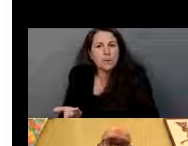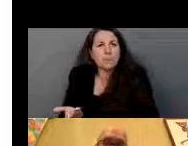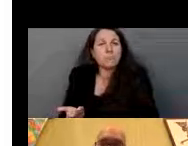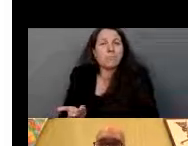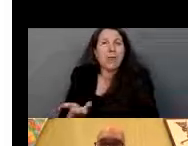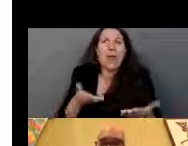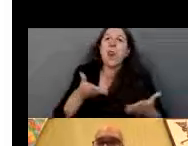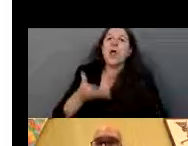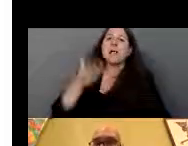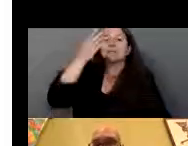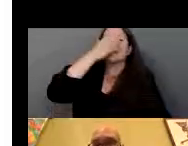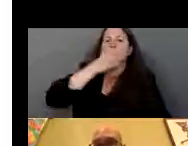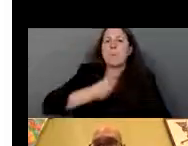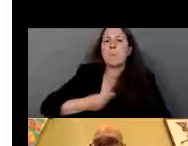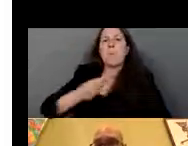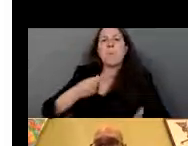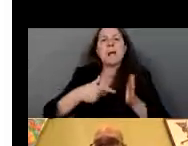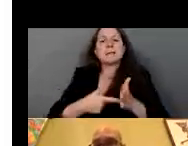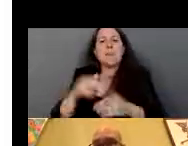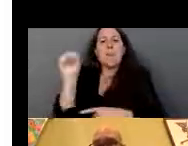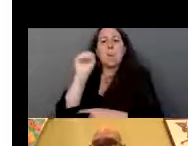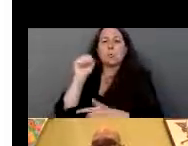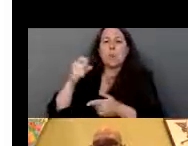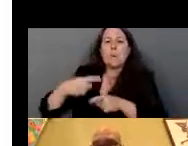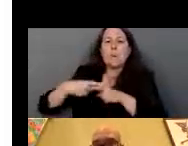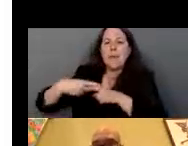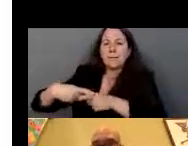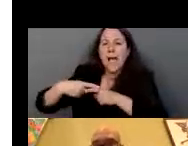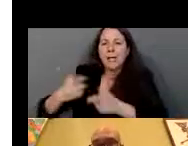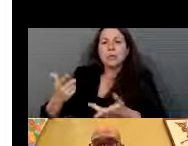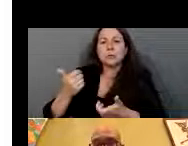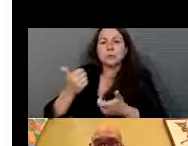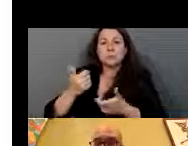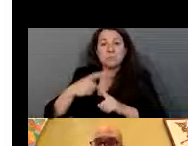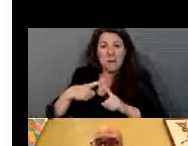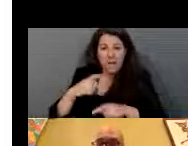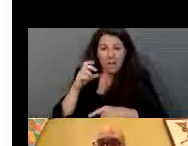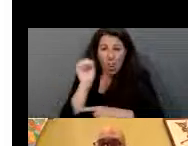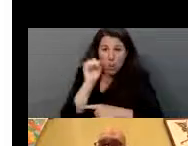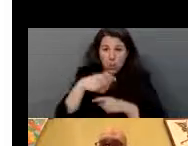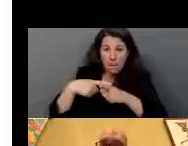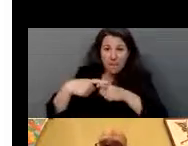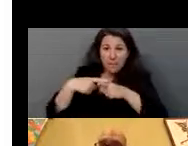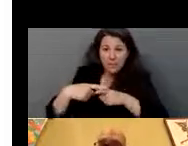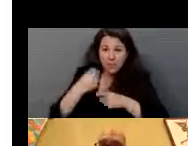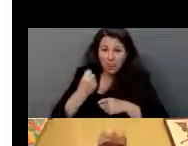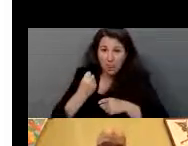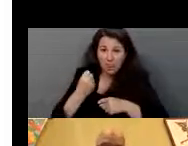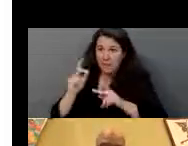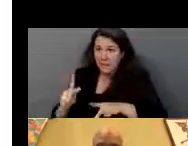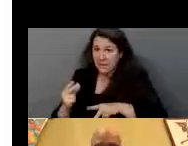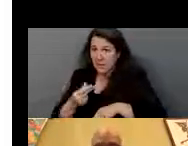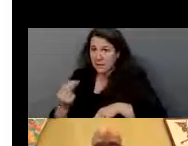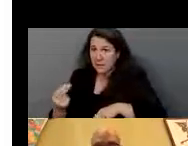comme des initiatives d'autopartage, mais il faut que les voitures qui sont dans l'autopartage soient accessibles. C'est très bien de penser qu'on va